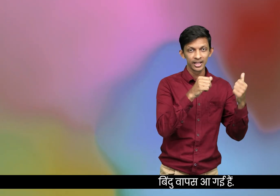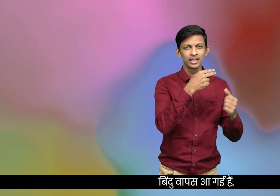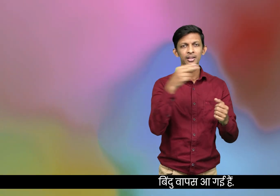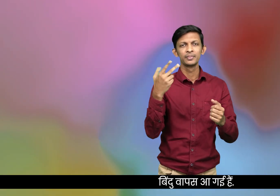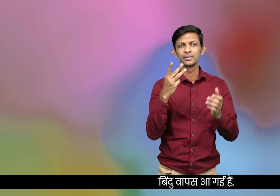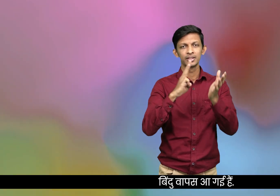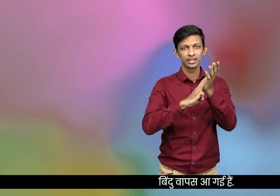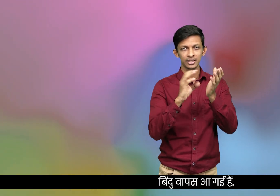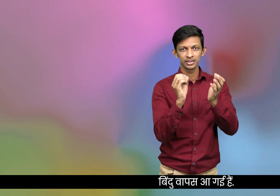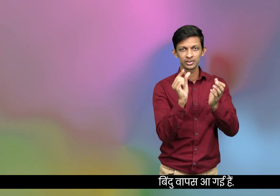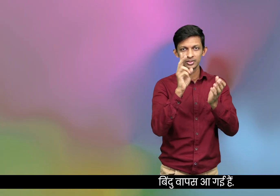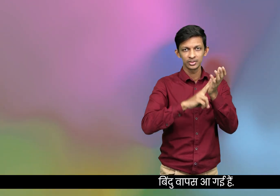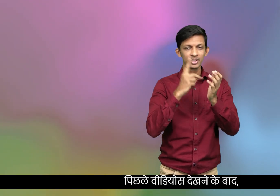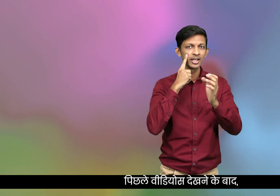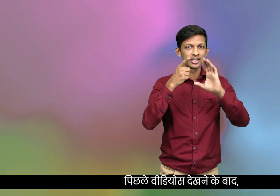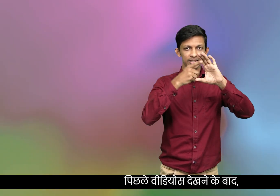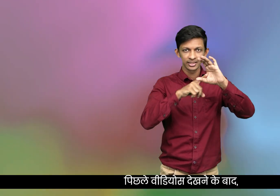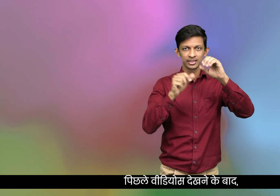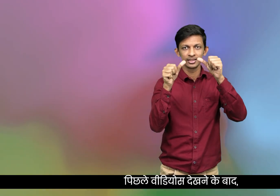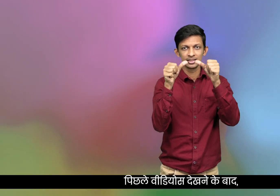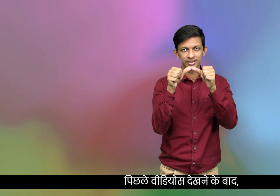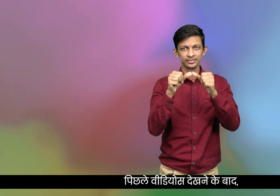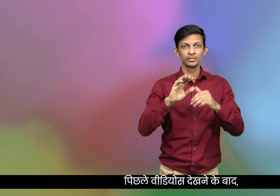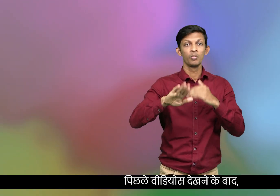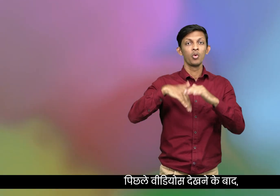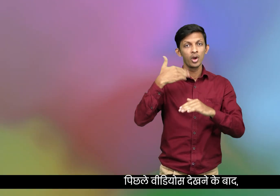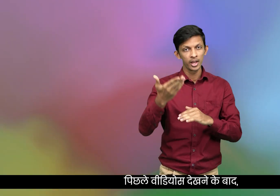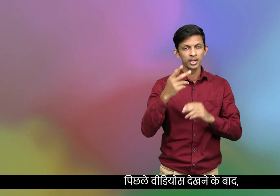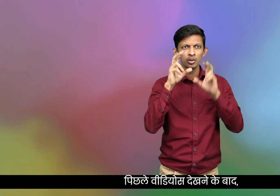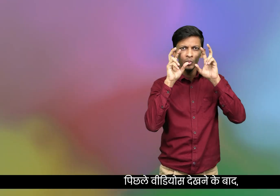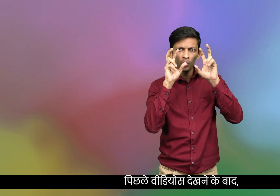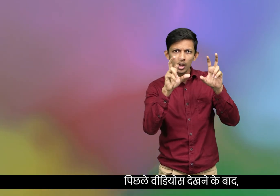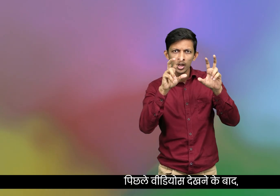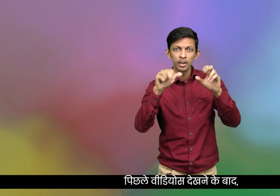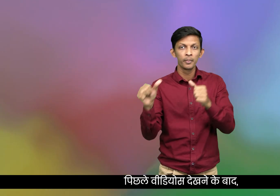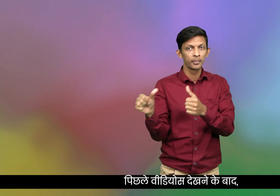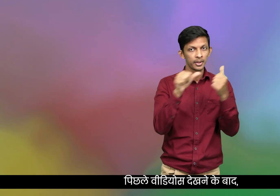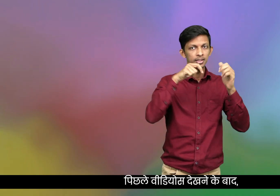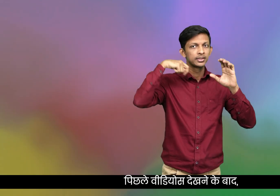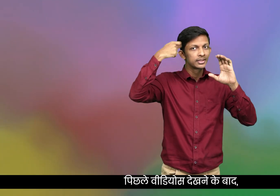सरला वापस आ गई है। पिछले वीडियो देखने के बाद